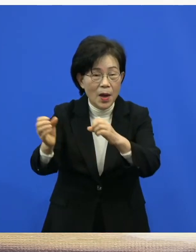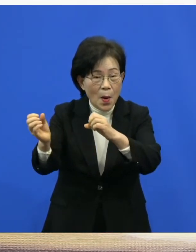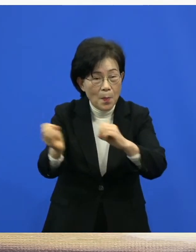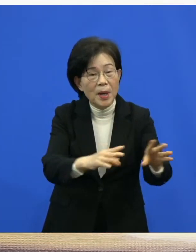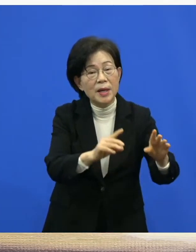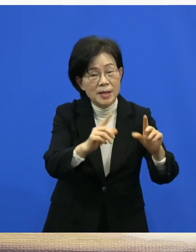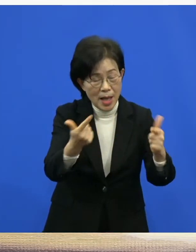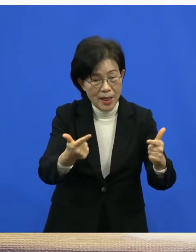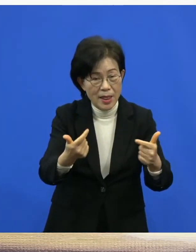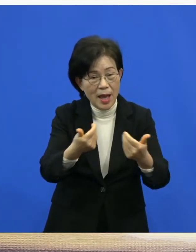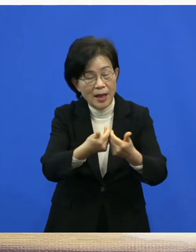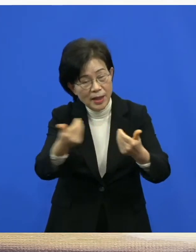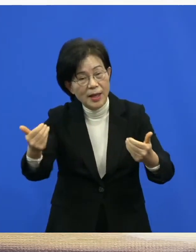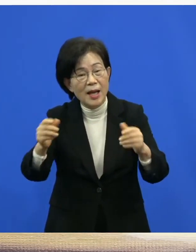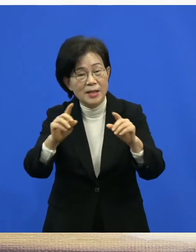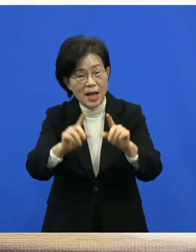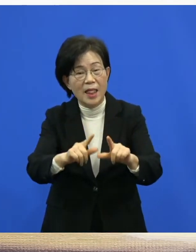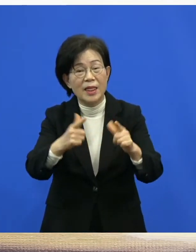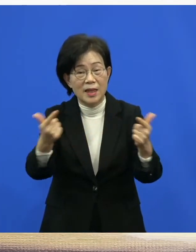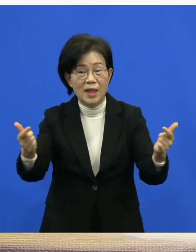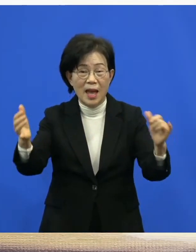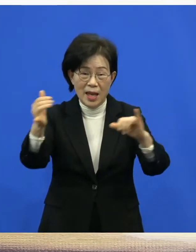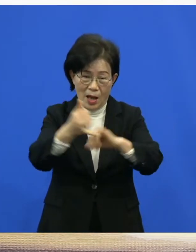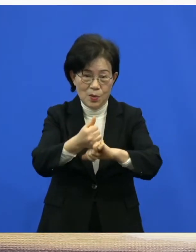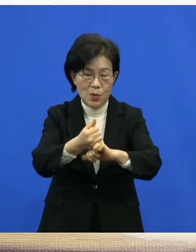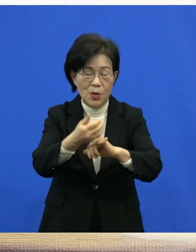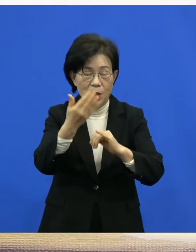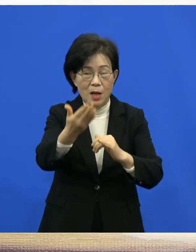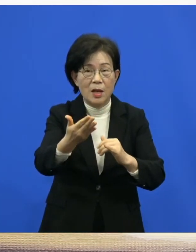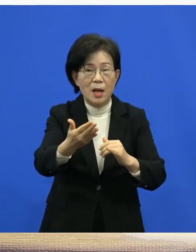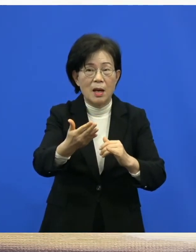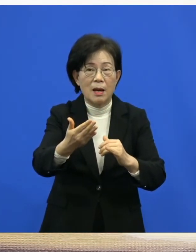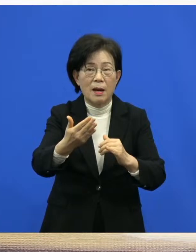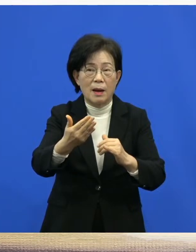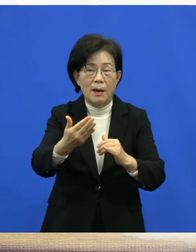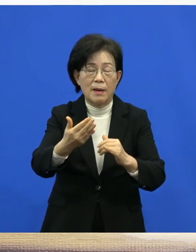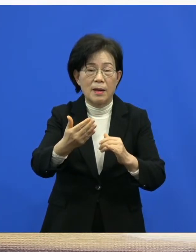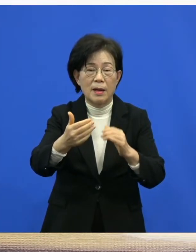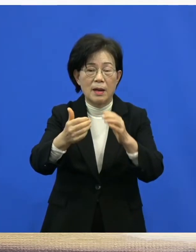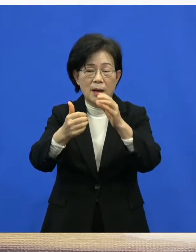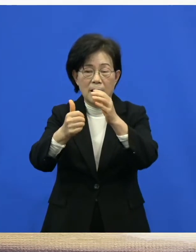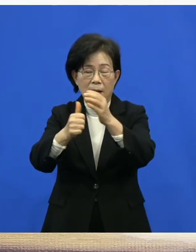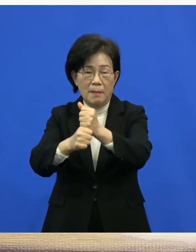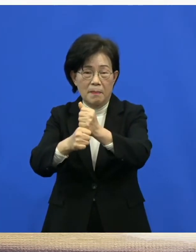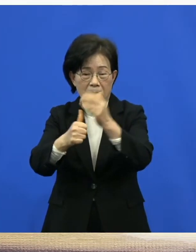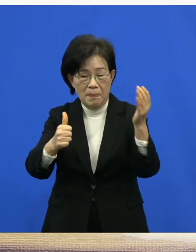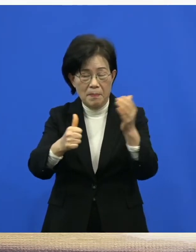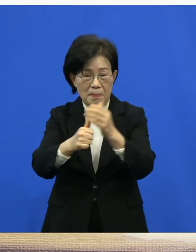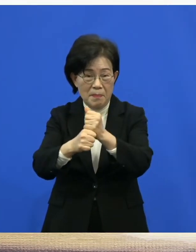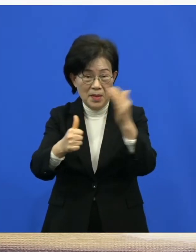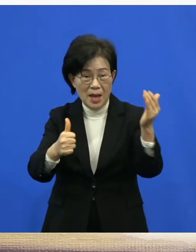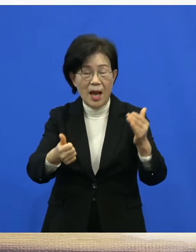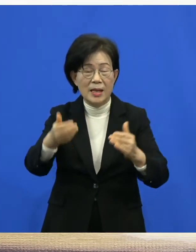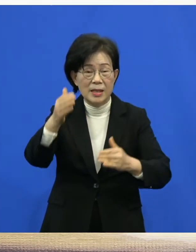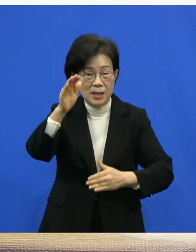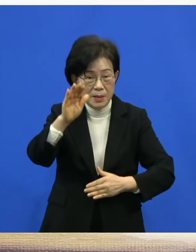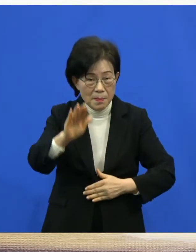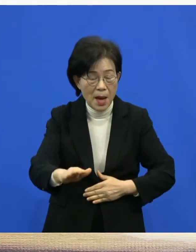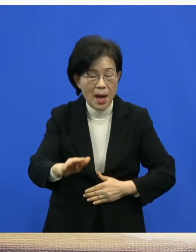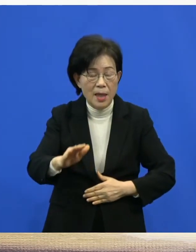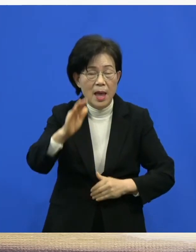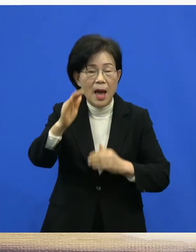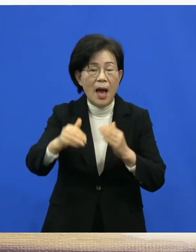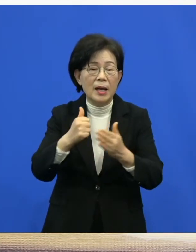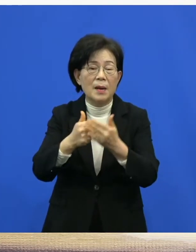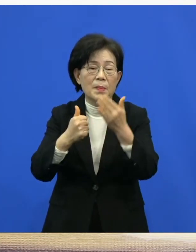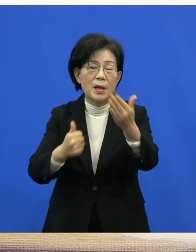난 널 떠나지 않는다. 너는 나를 수없이 놓고 버리고 너 마음대로 해도 난 너를